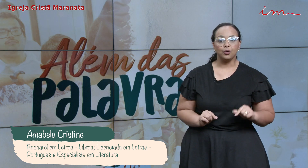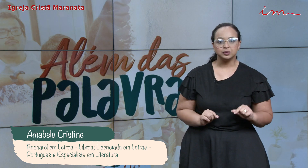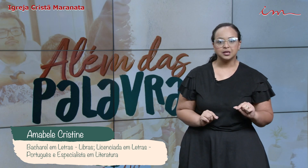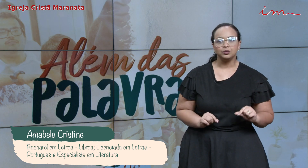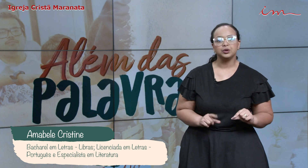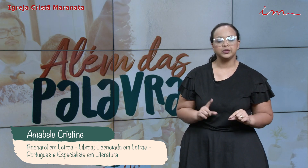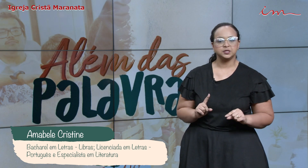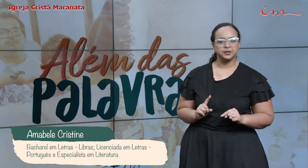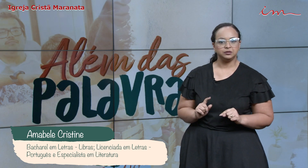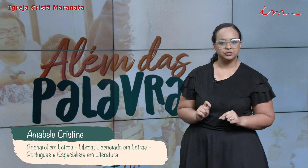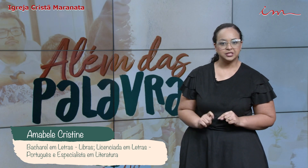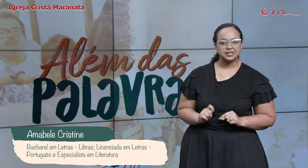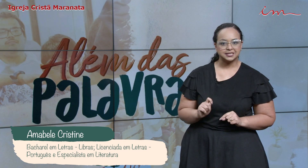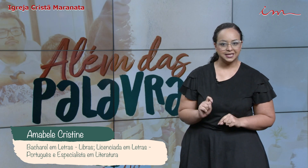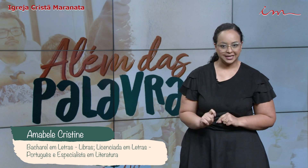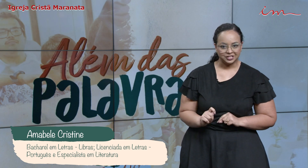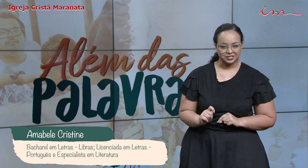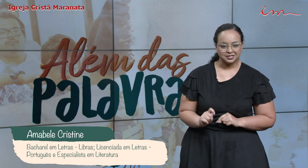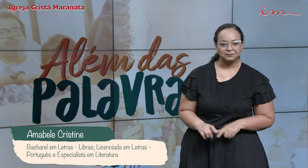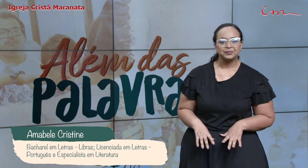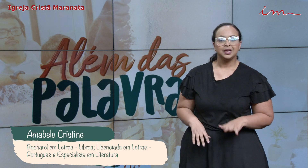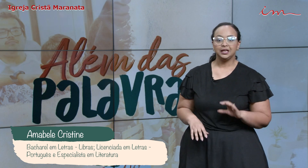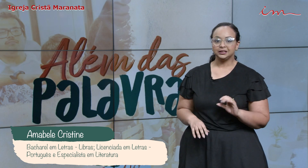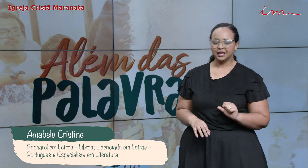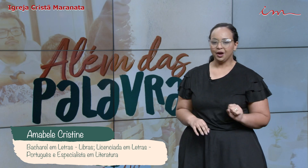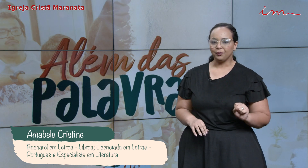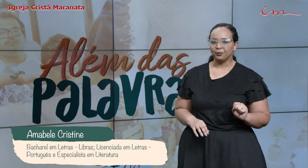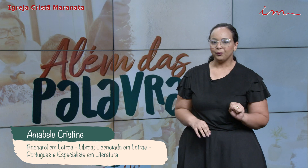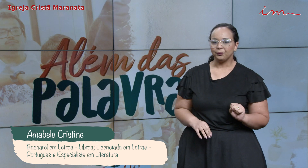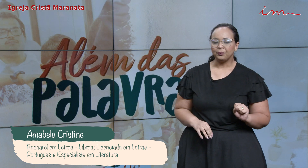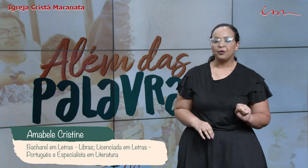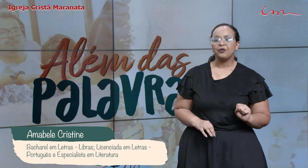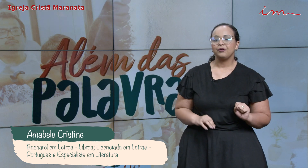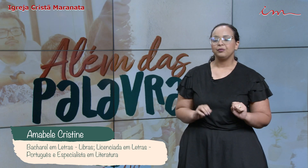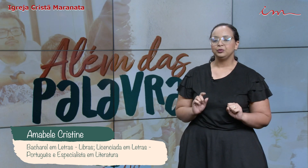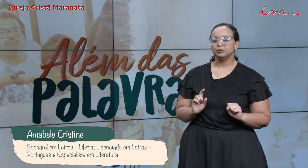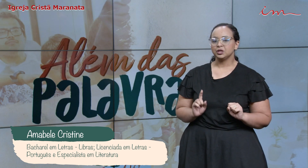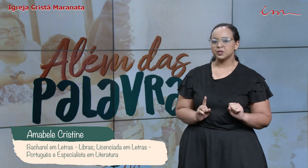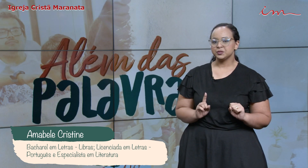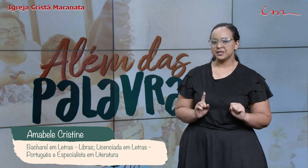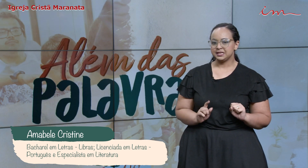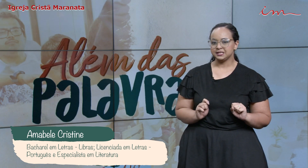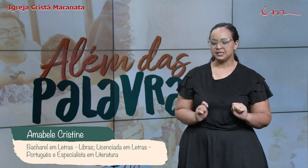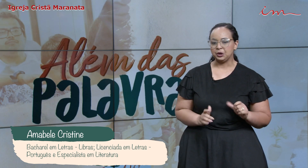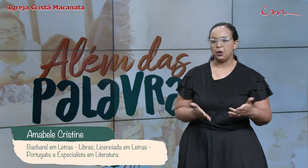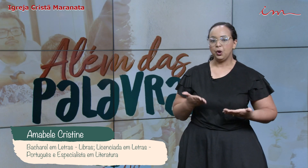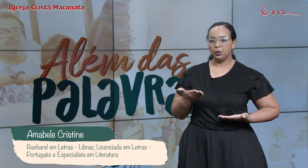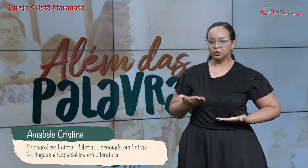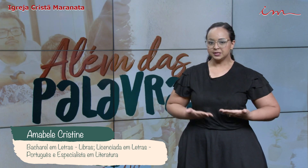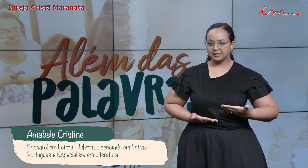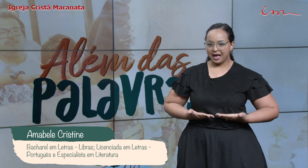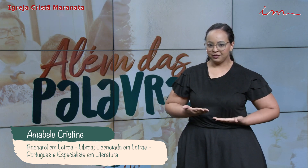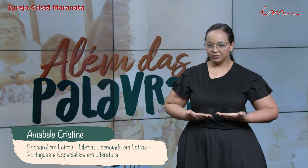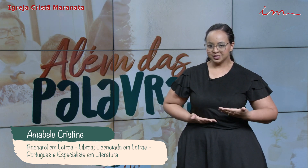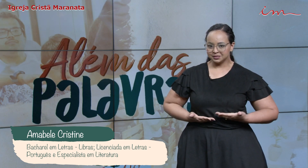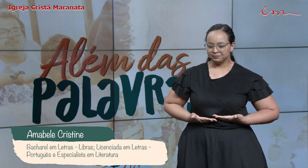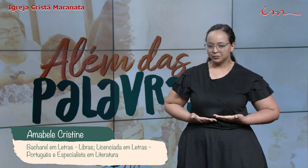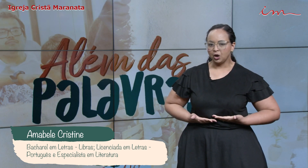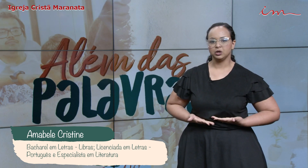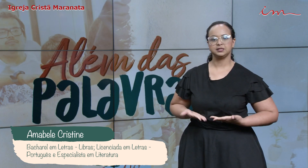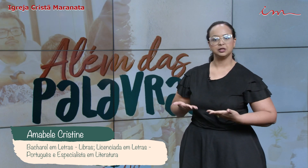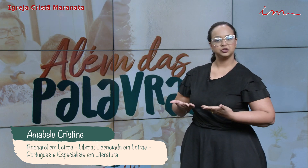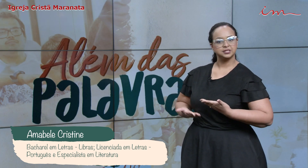ouvidos, ouça o que o Espírito diz às igrejas. Então, nós vamos fazer assim, ó. Os